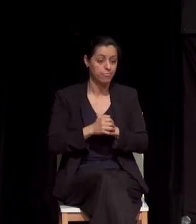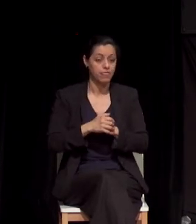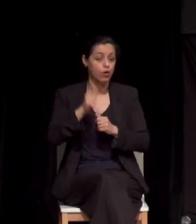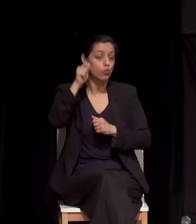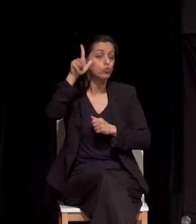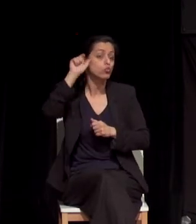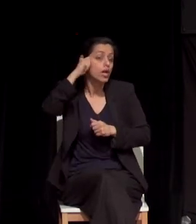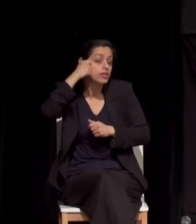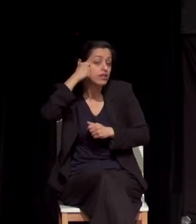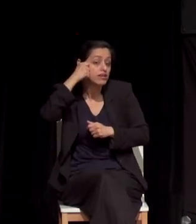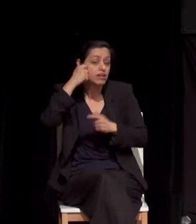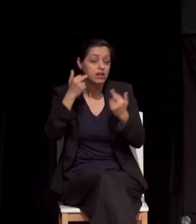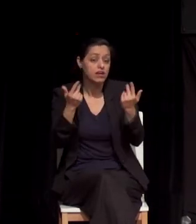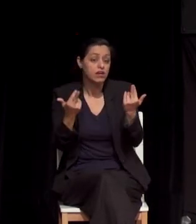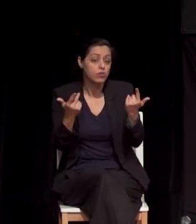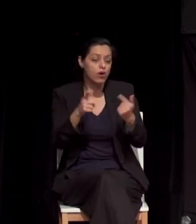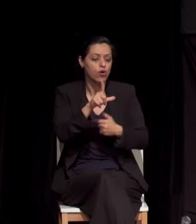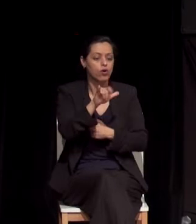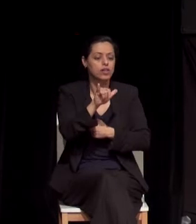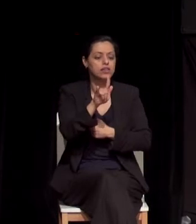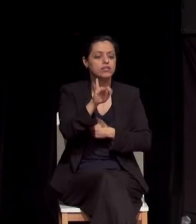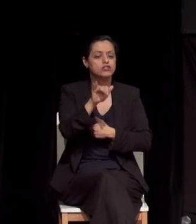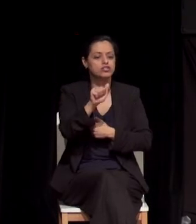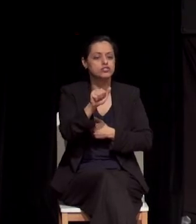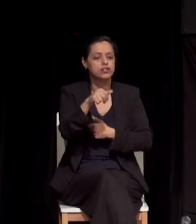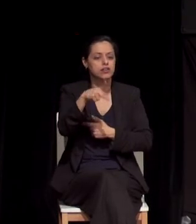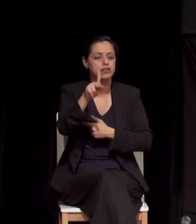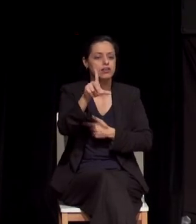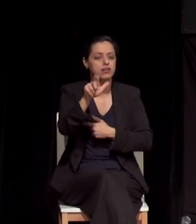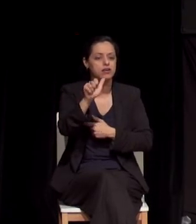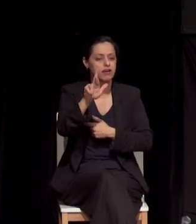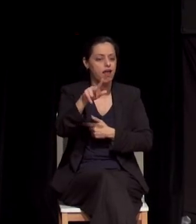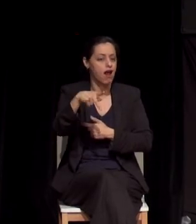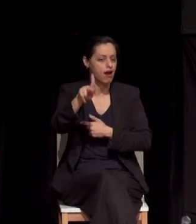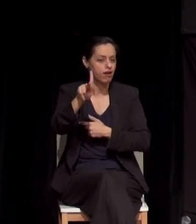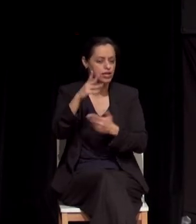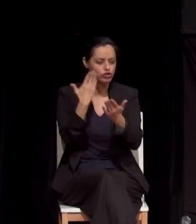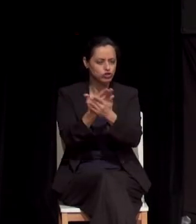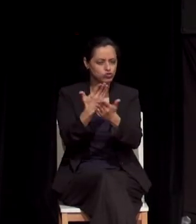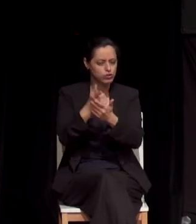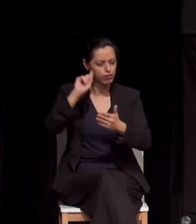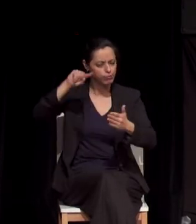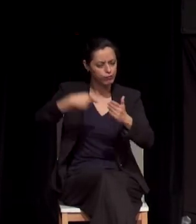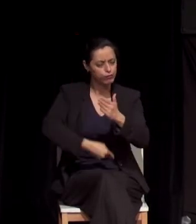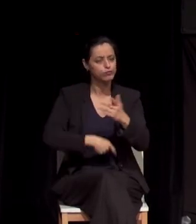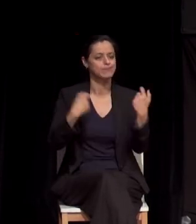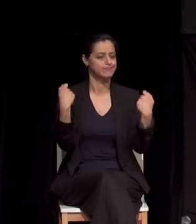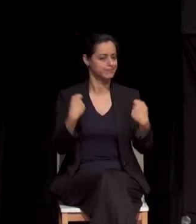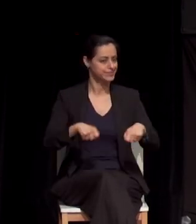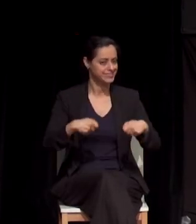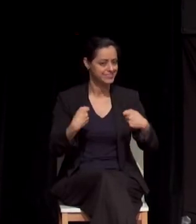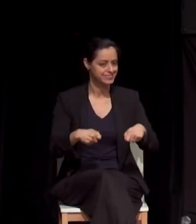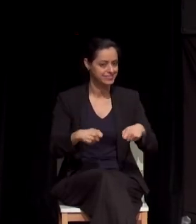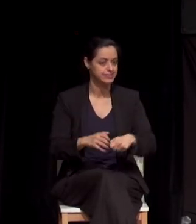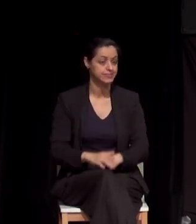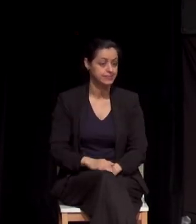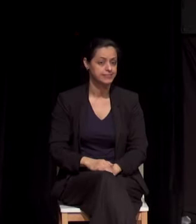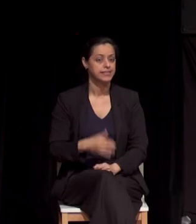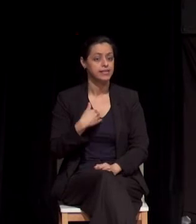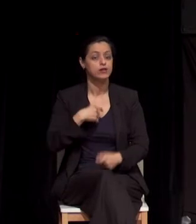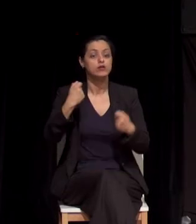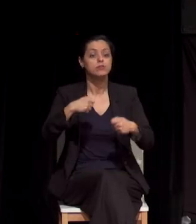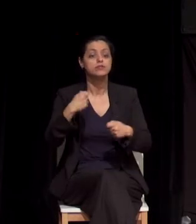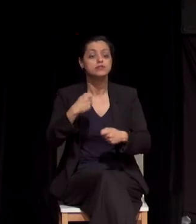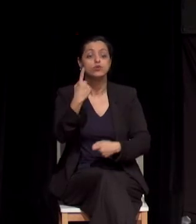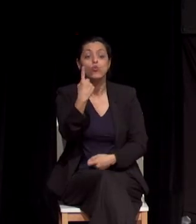negra como se trata a Lygia Clark, sabe? Estudar uma obra. Então, a próxima vez, eu quero vir aqui ouvir sobre uma obra